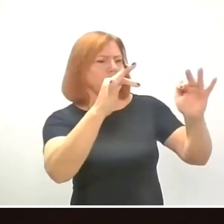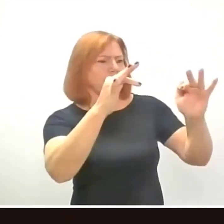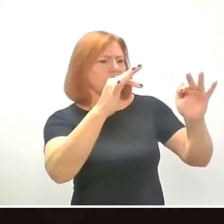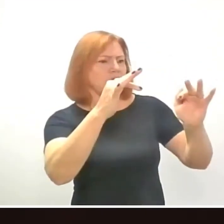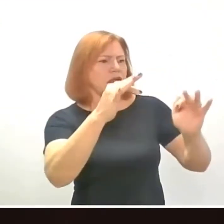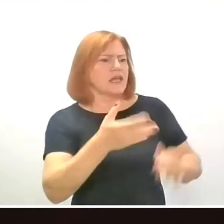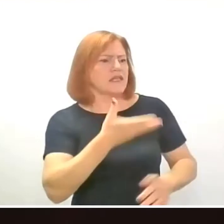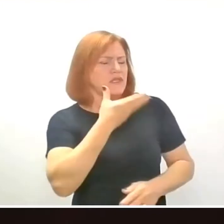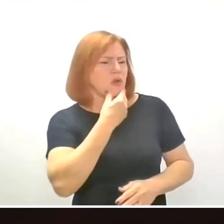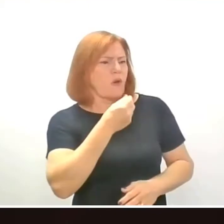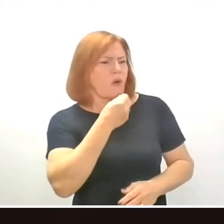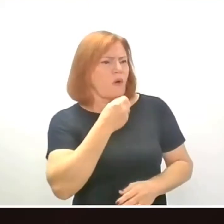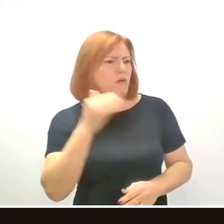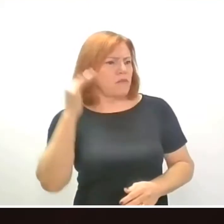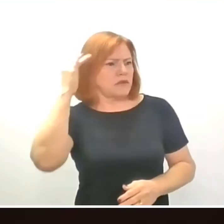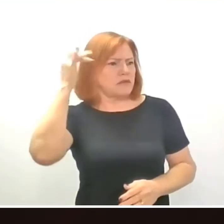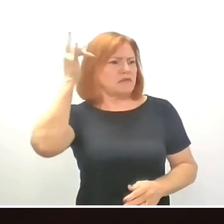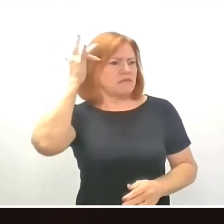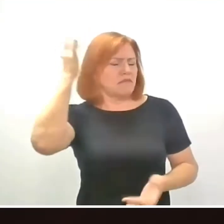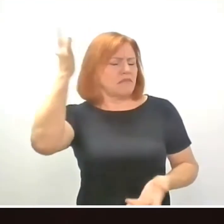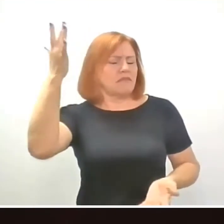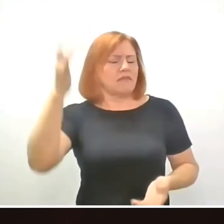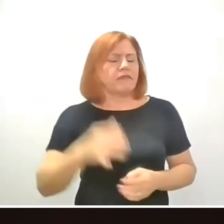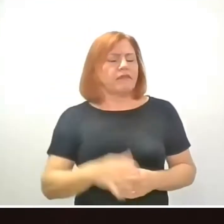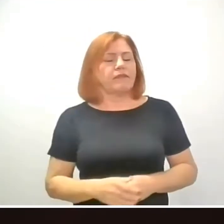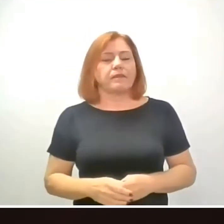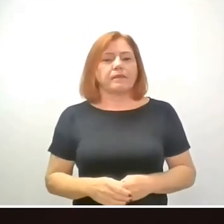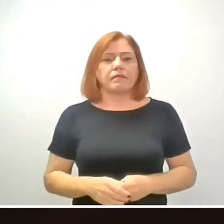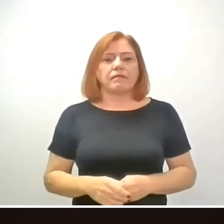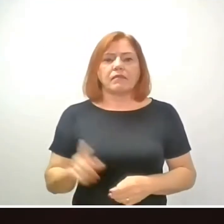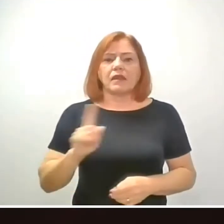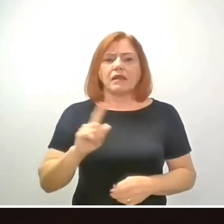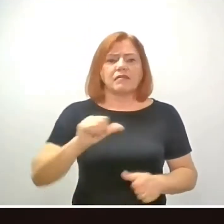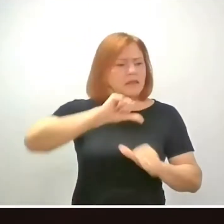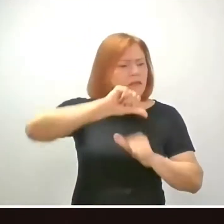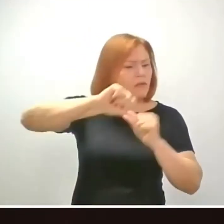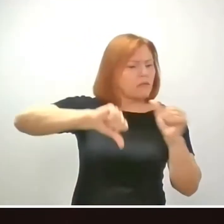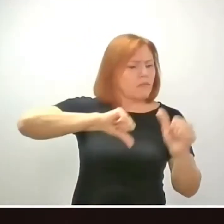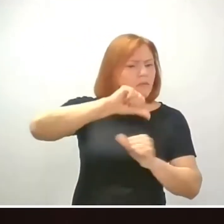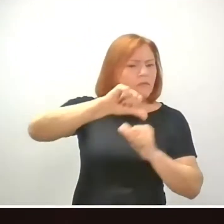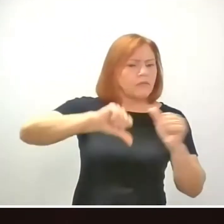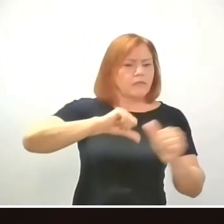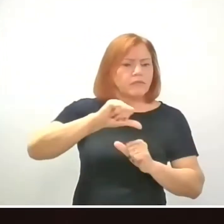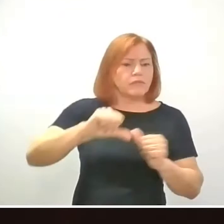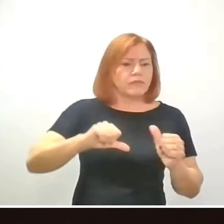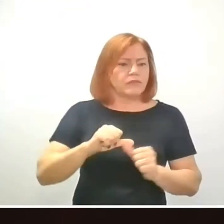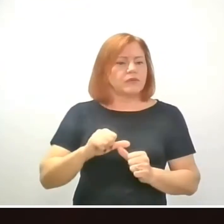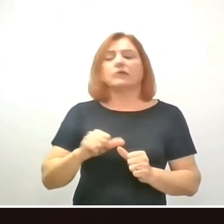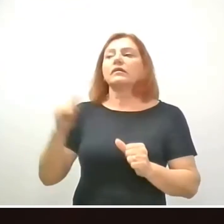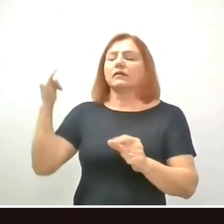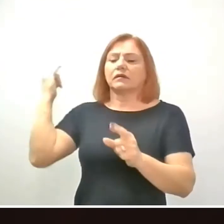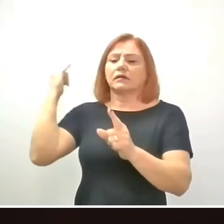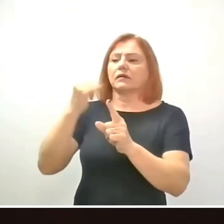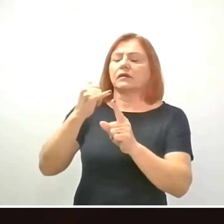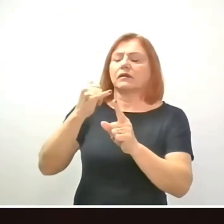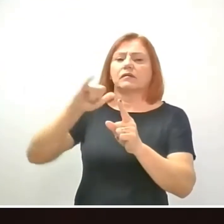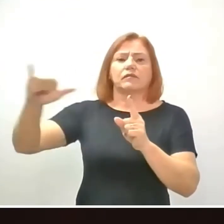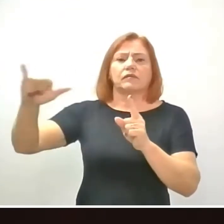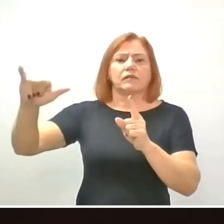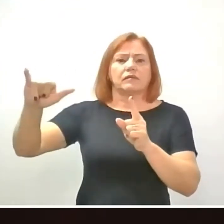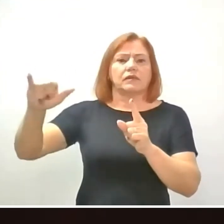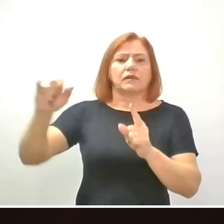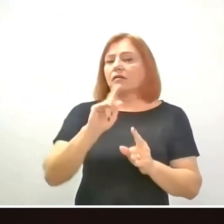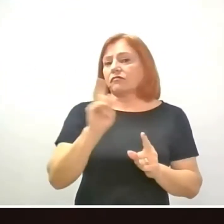nós não adulteramos a mensagem que levamos de Deus. Nós não acrescentamos as nossas